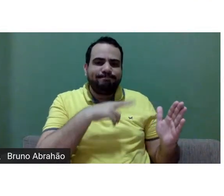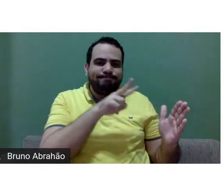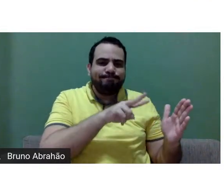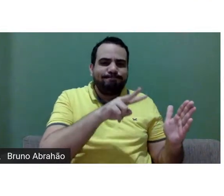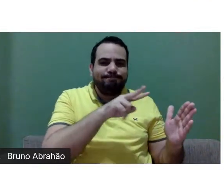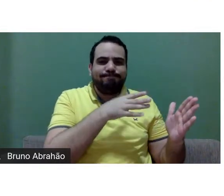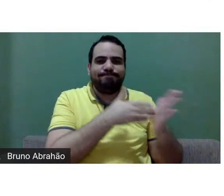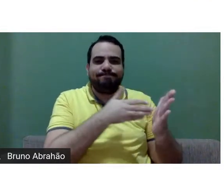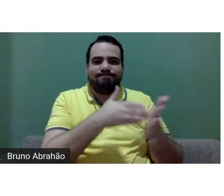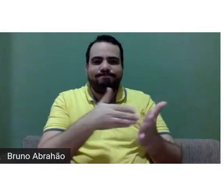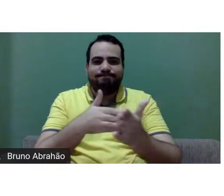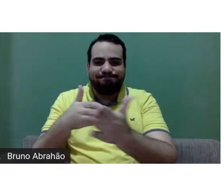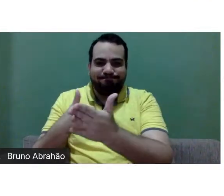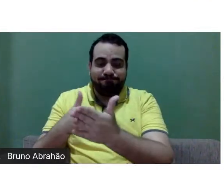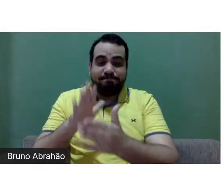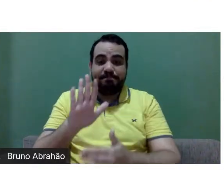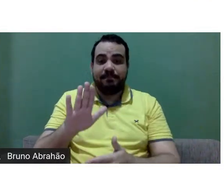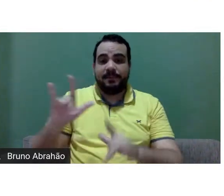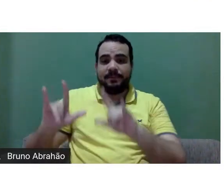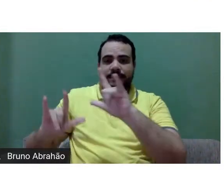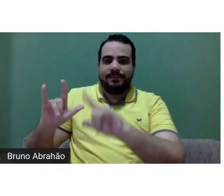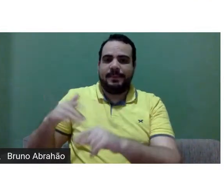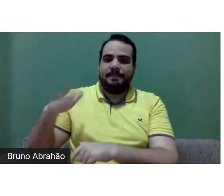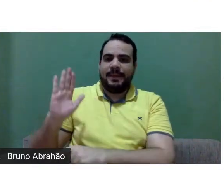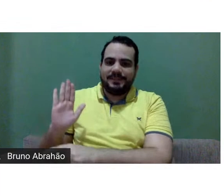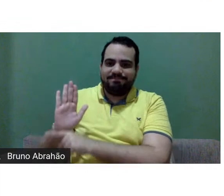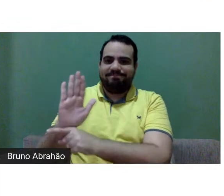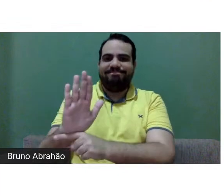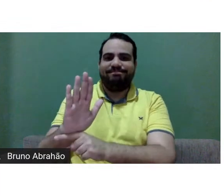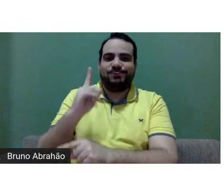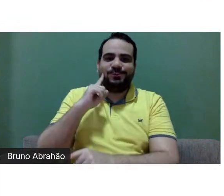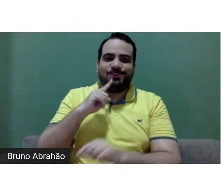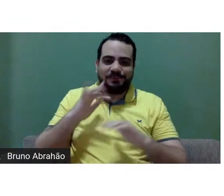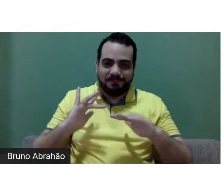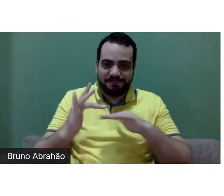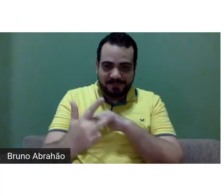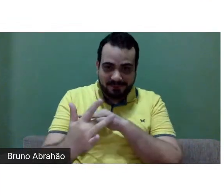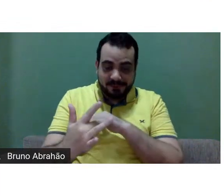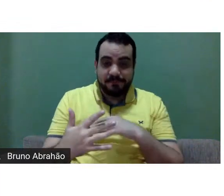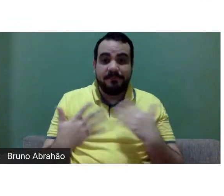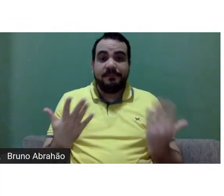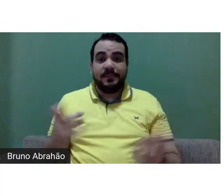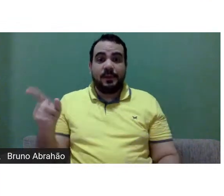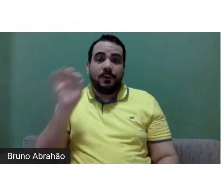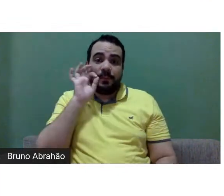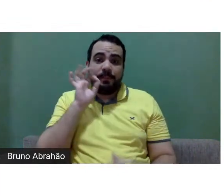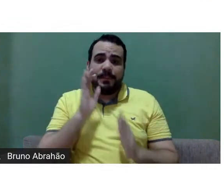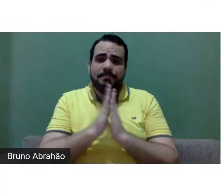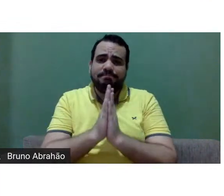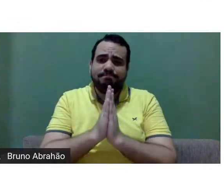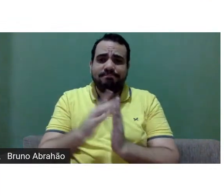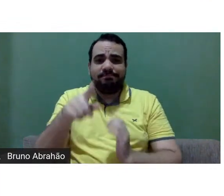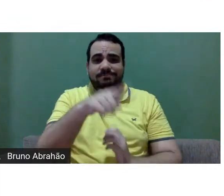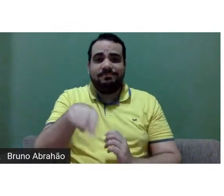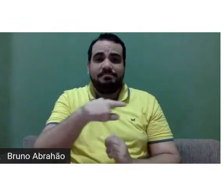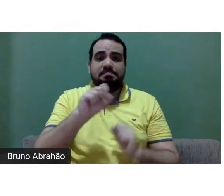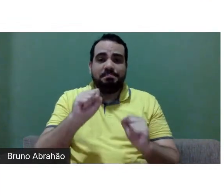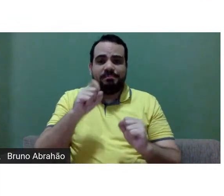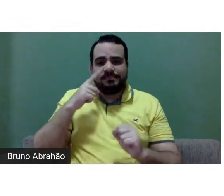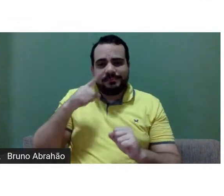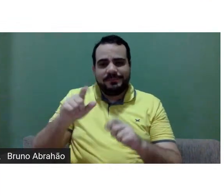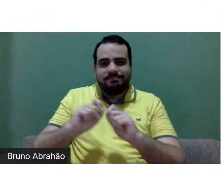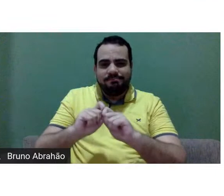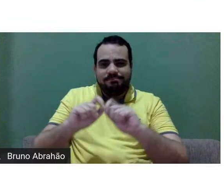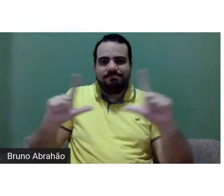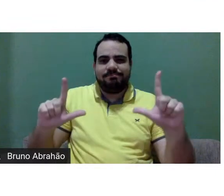sabemos que tem muitos jornais E os surdos tem muita alimentação através de não ter um conteúdo acessível EA